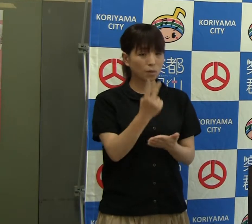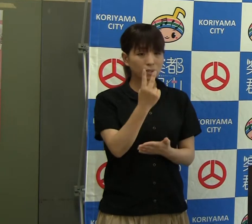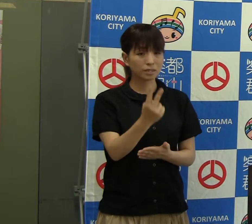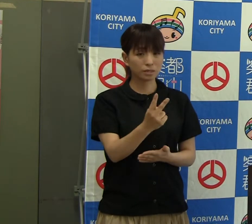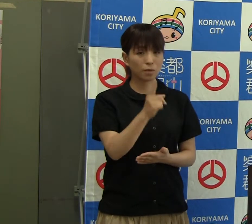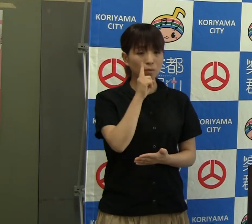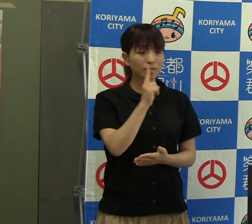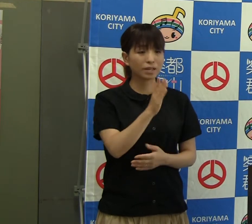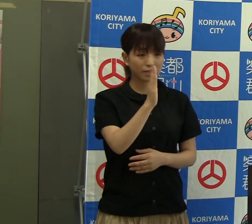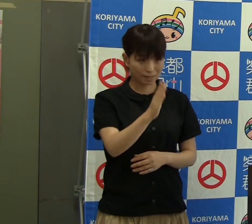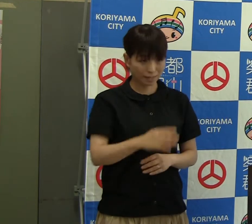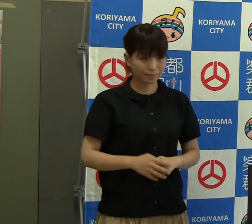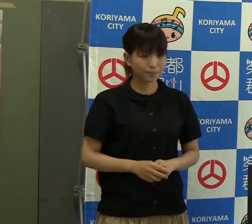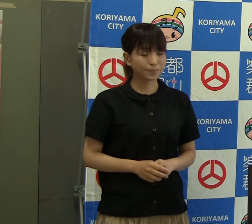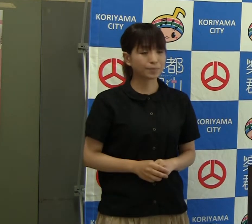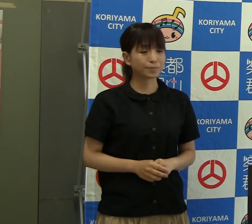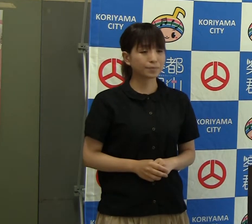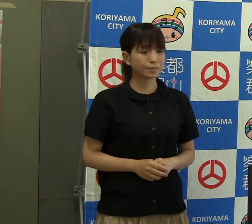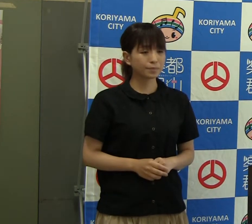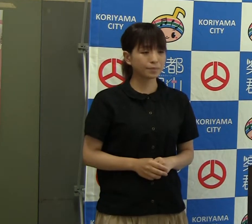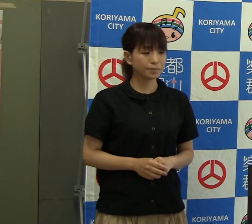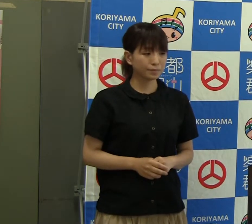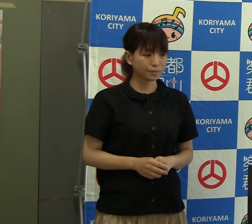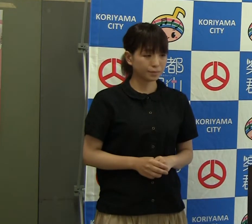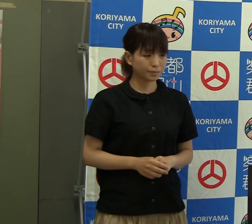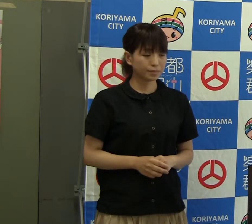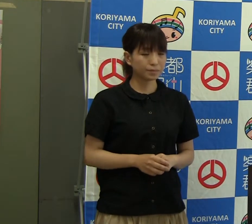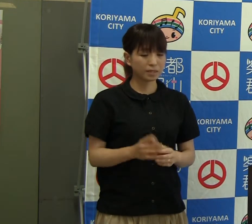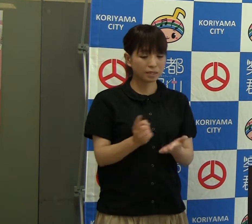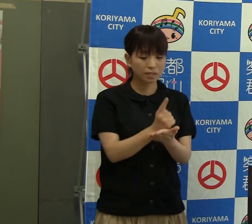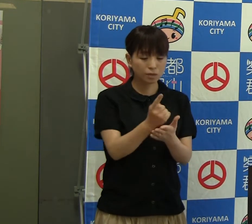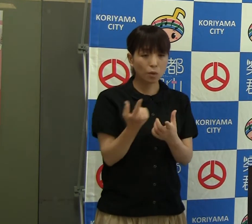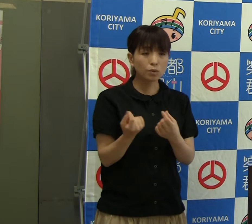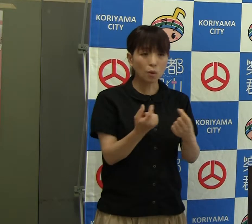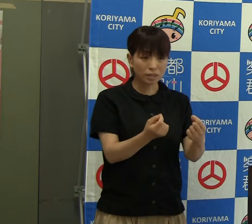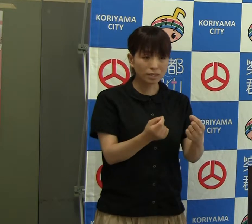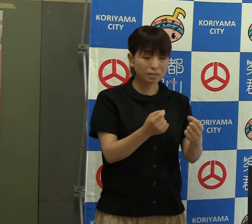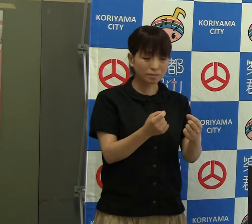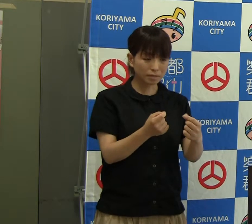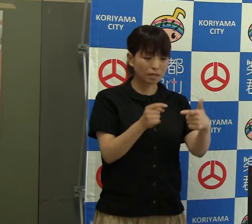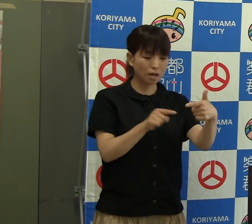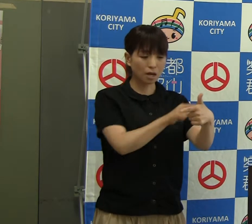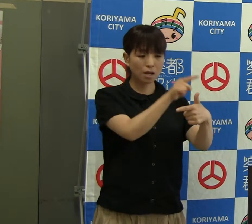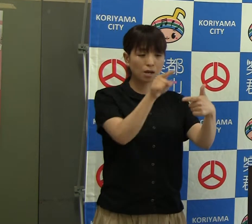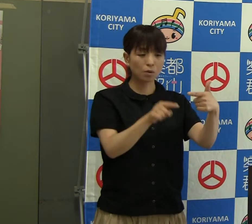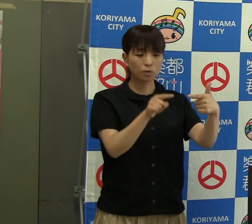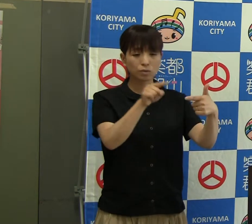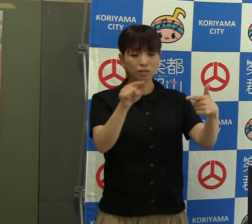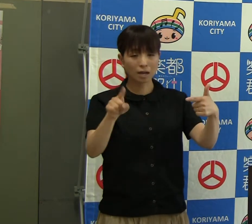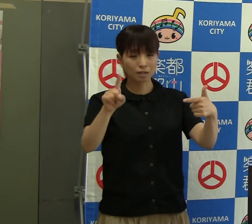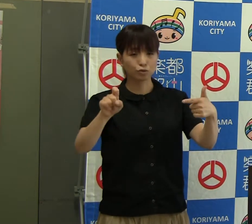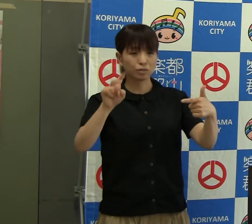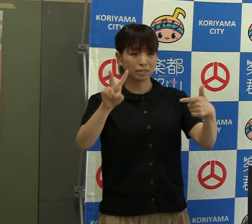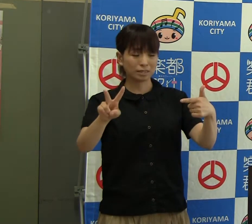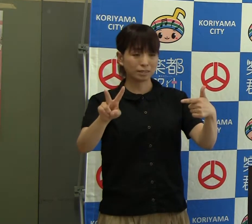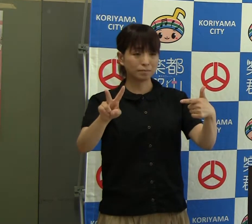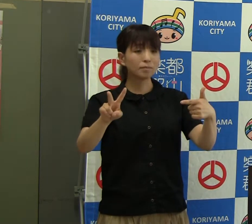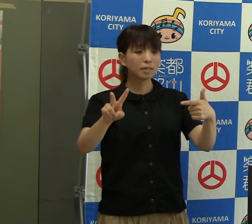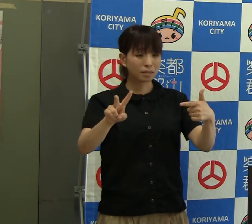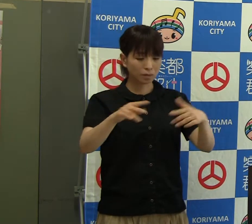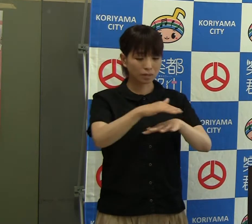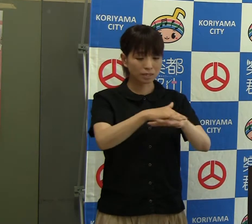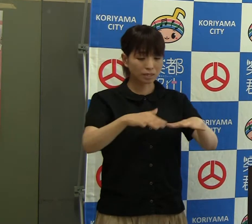覧いただきたいと思います。地図に示しておりますように番号6から12までの市街地にあるため